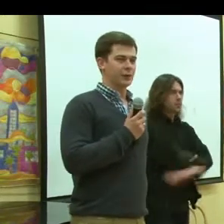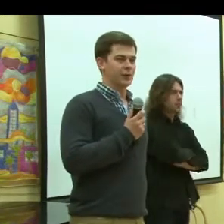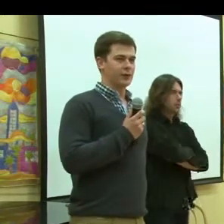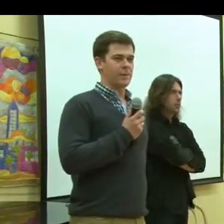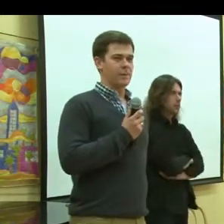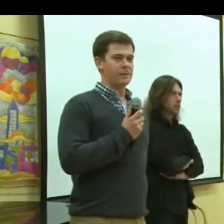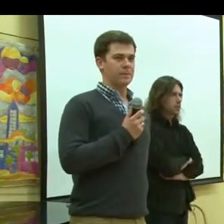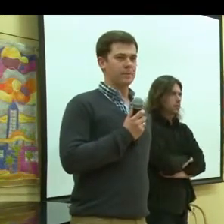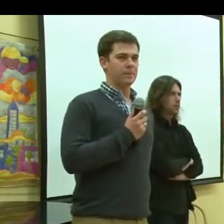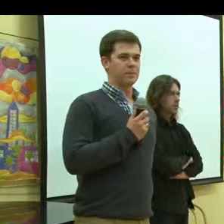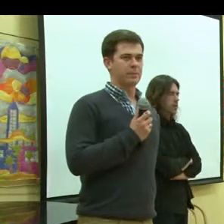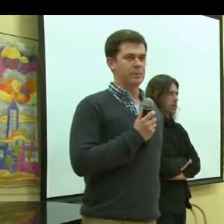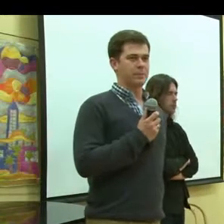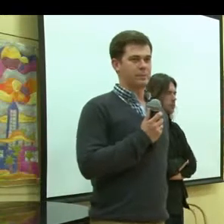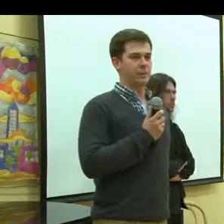Niedawno